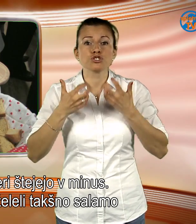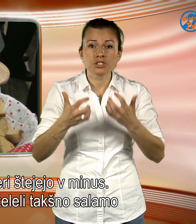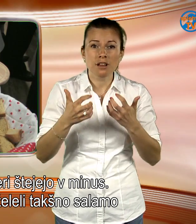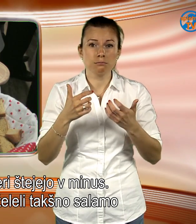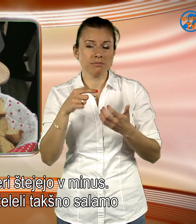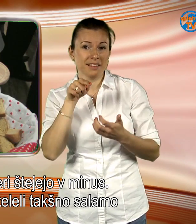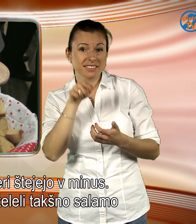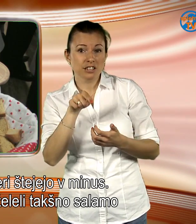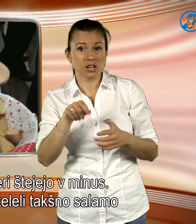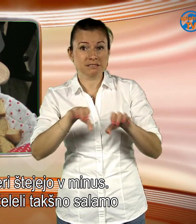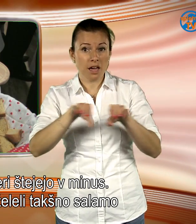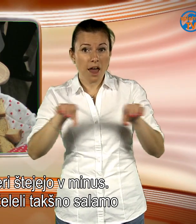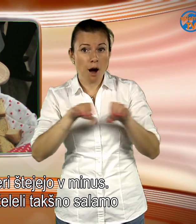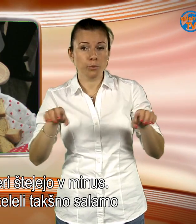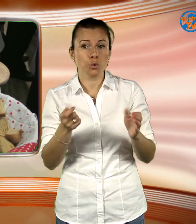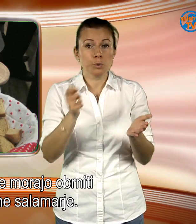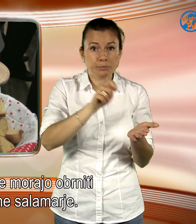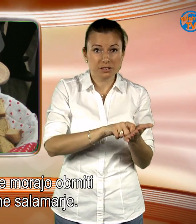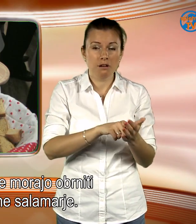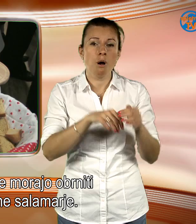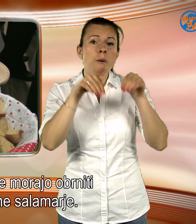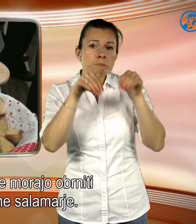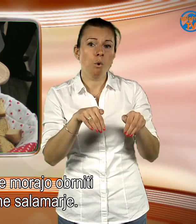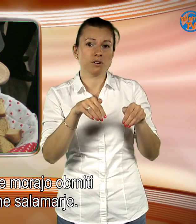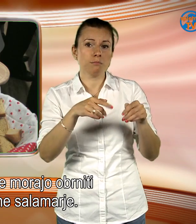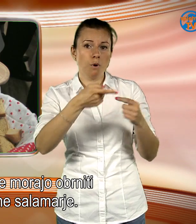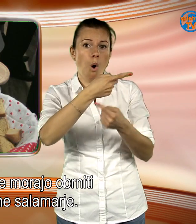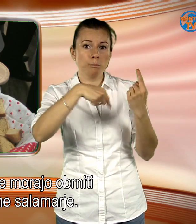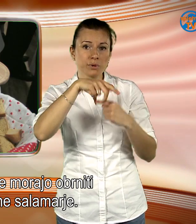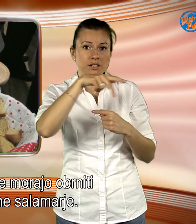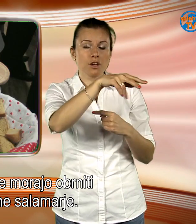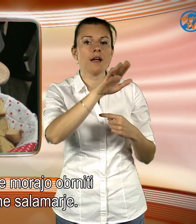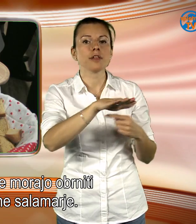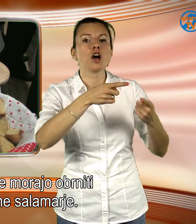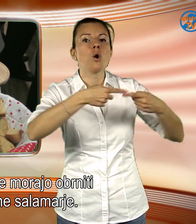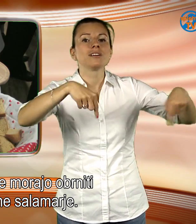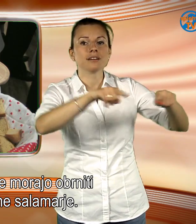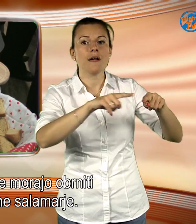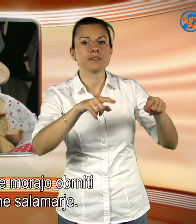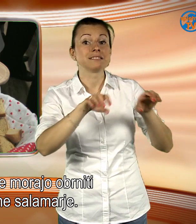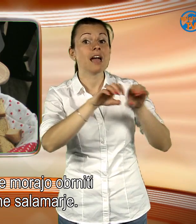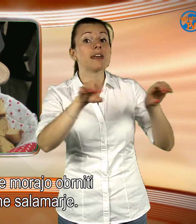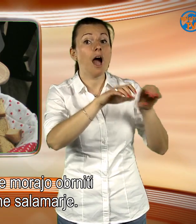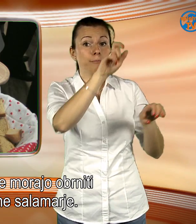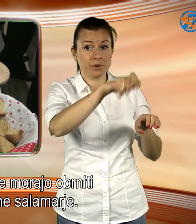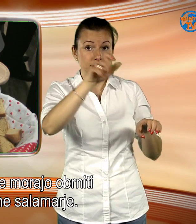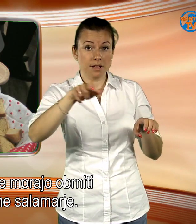Ljudje, ki bi si želeli takšno salamo kupiti, pa se morajo obrniti na lokalne salamarje.